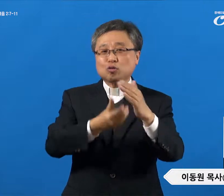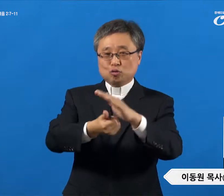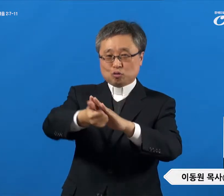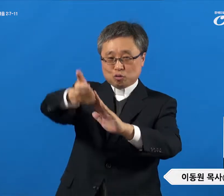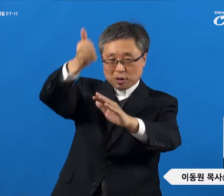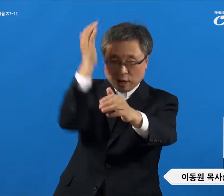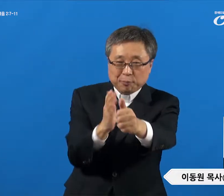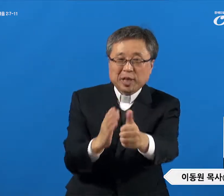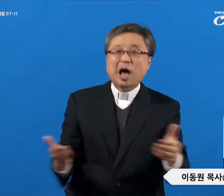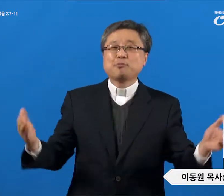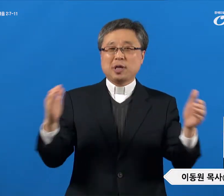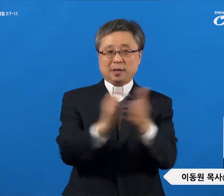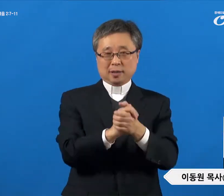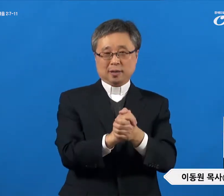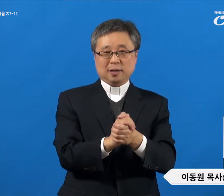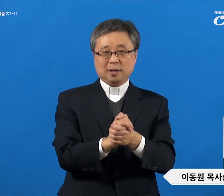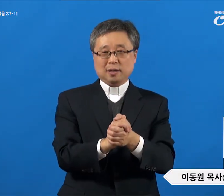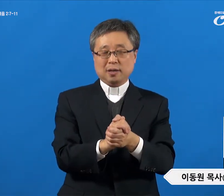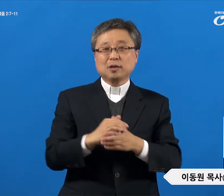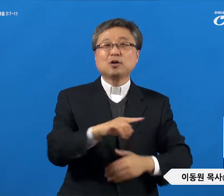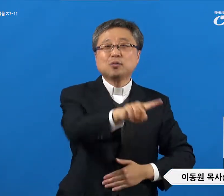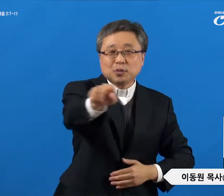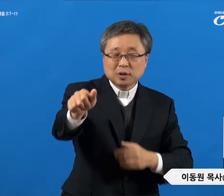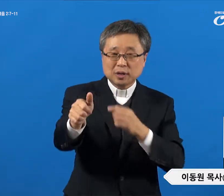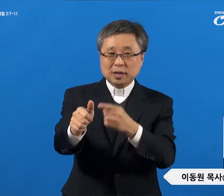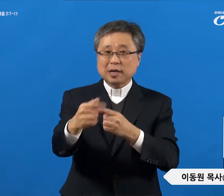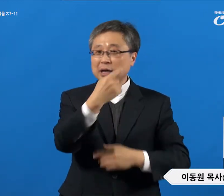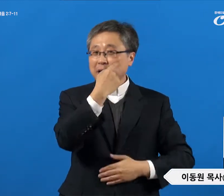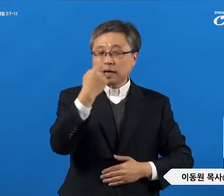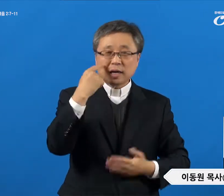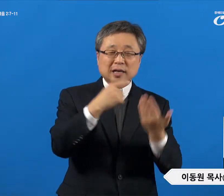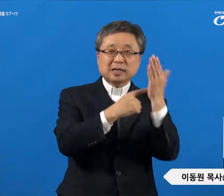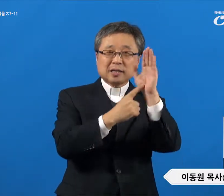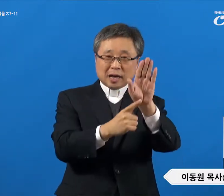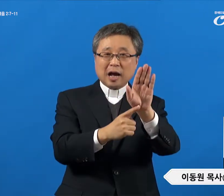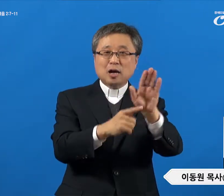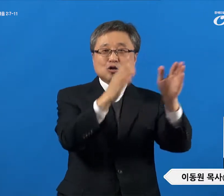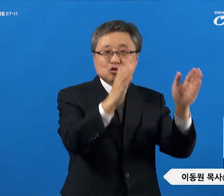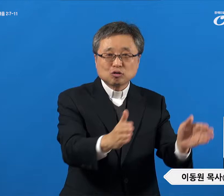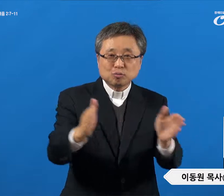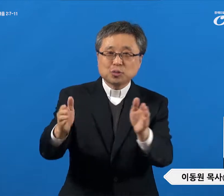축복합니다. 옆에 있는 분들에게 간증할 준비 좀 하고 사세요. 이렇게.